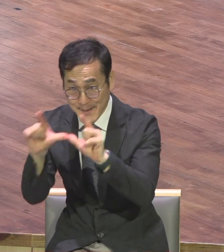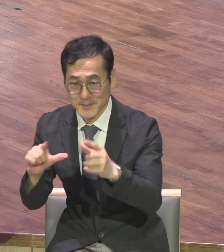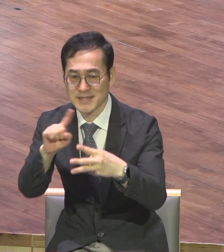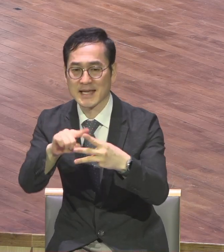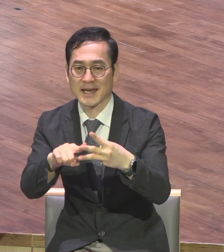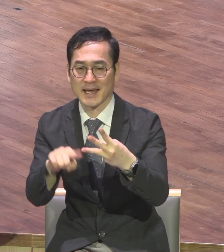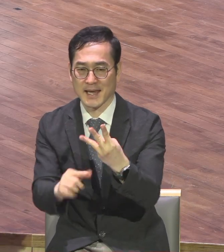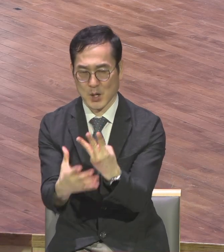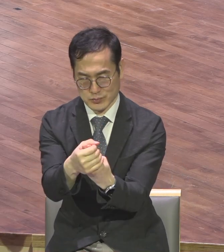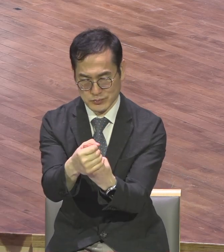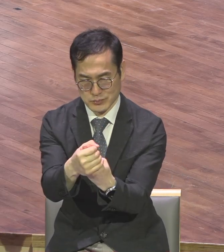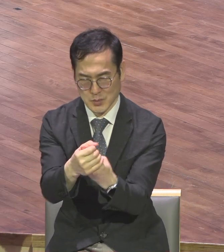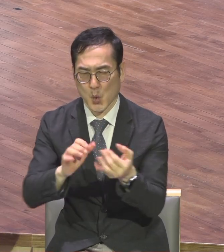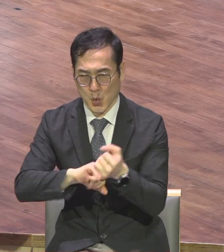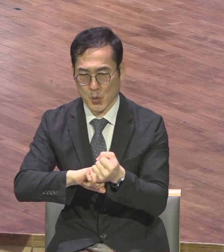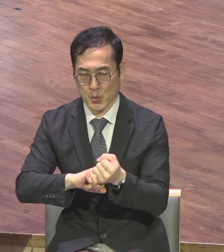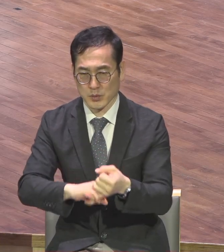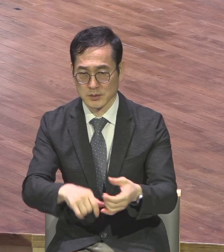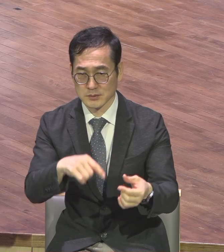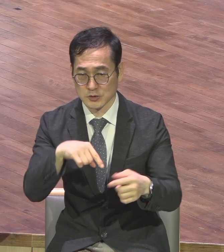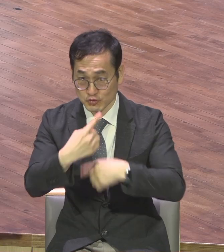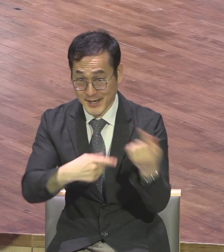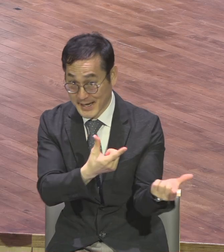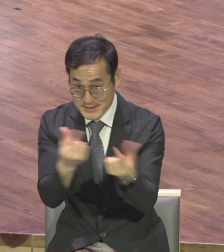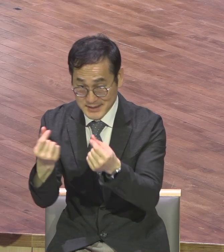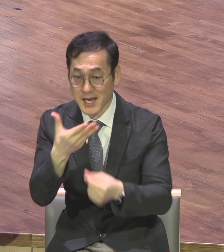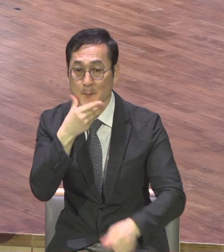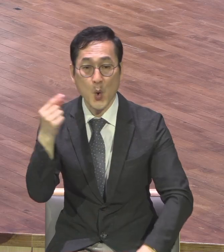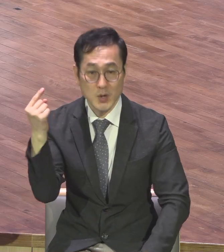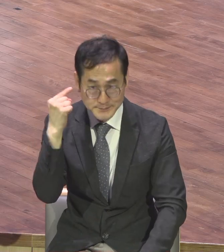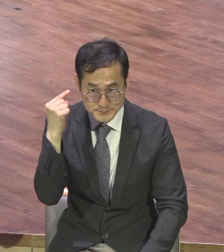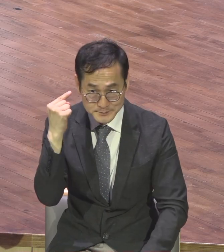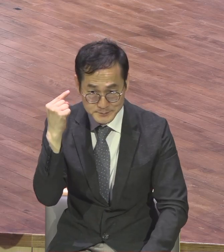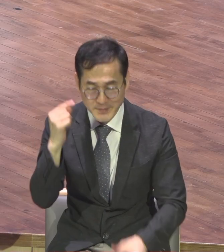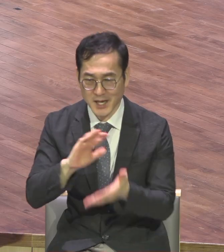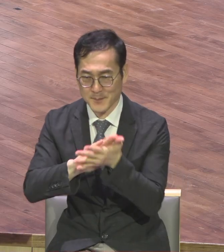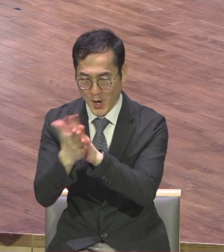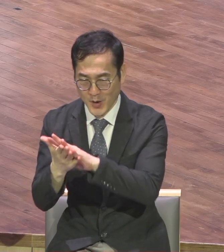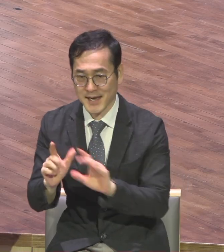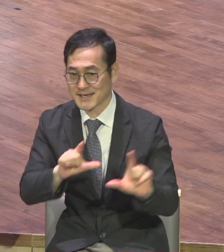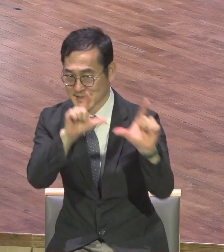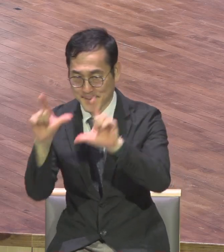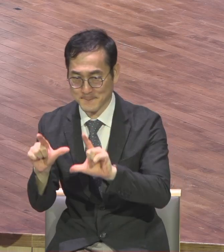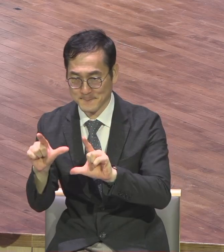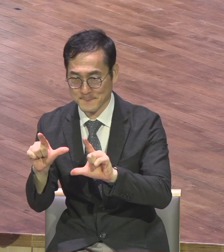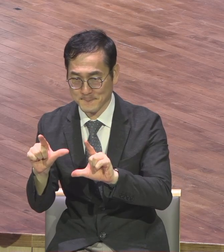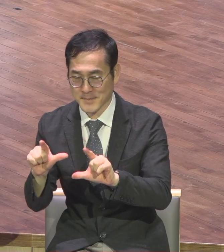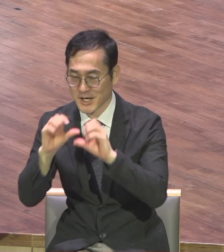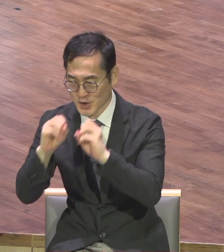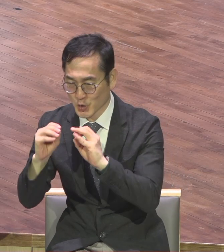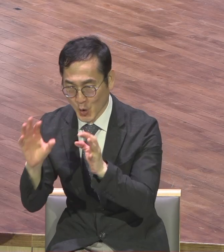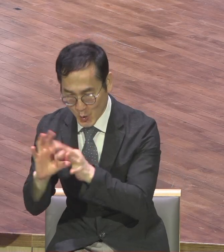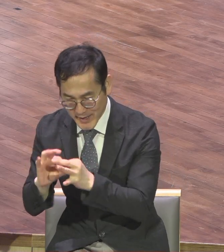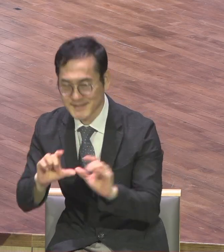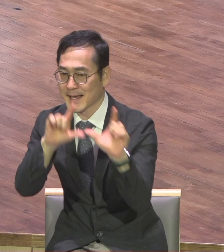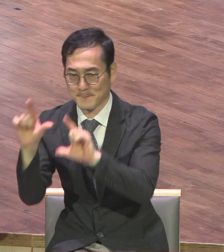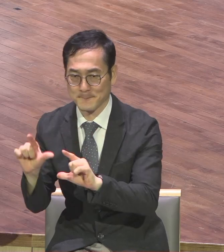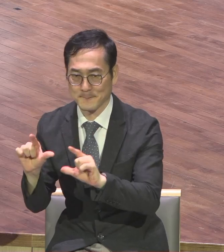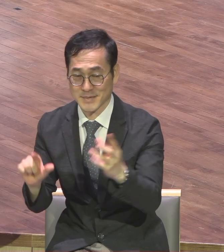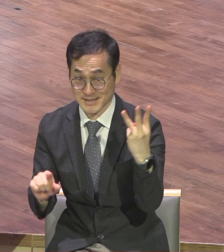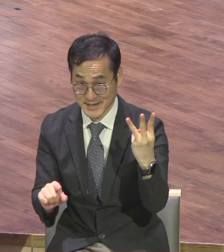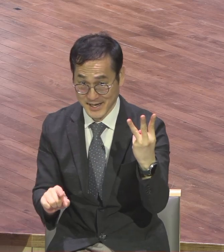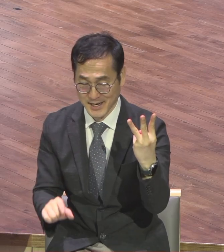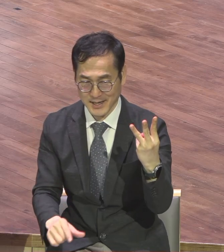같이 따라해보죠. 복음, 변화된 삶, 선교적 삶. 이 세 단어 가지고 이번 주